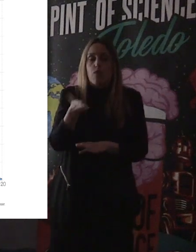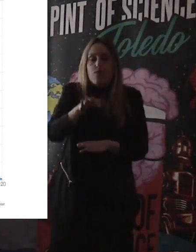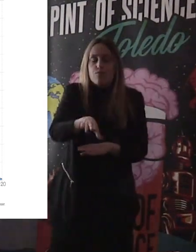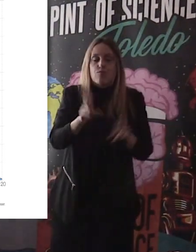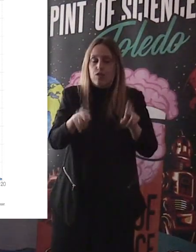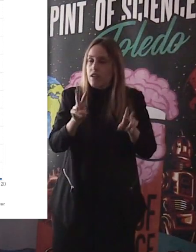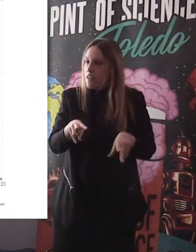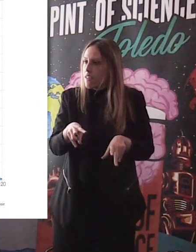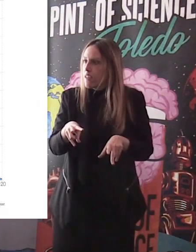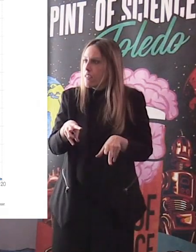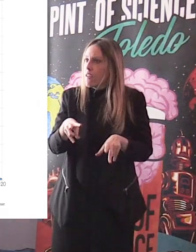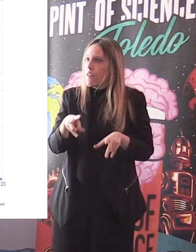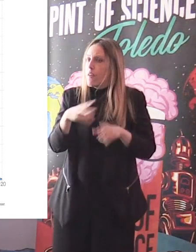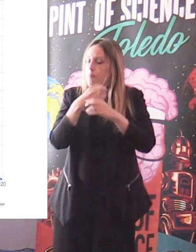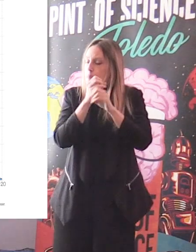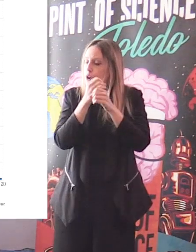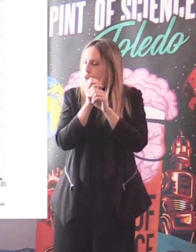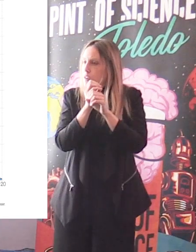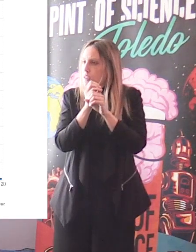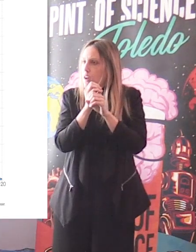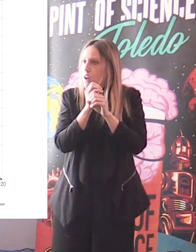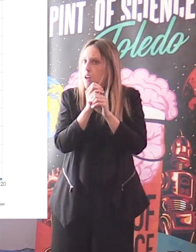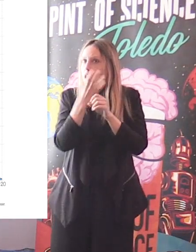en dentro de 50 años?